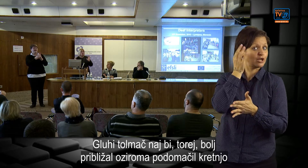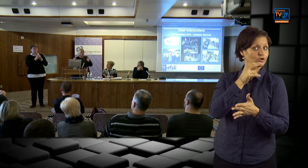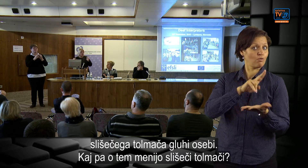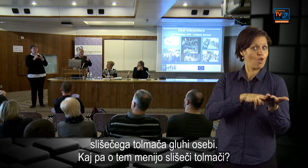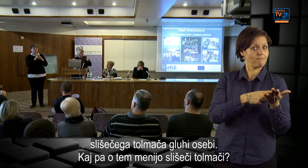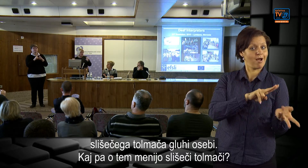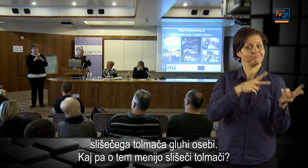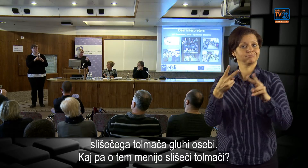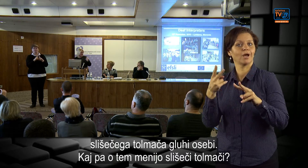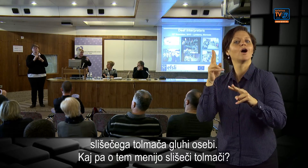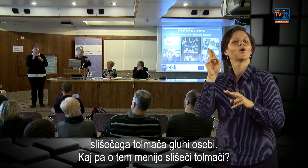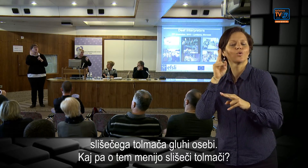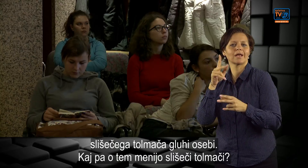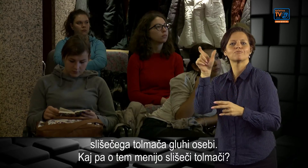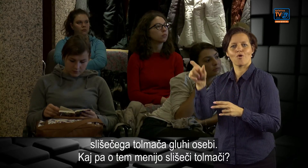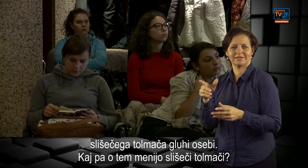osebi.